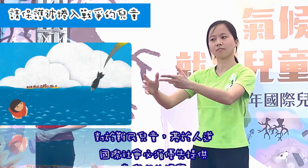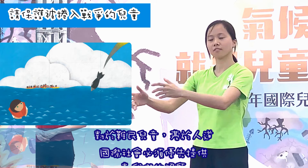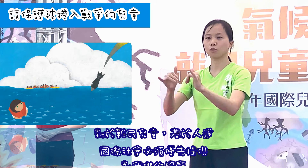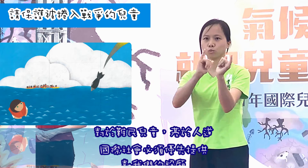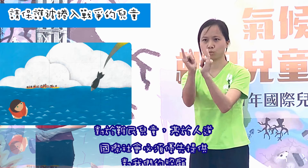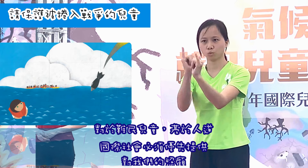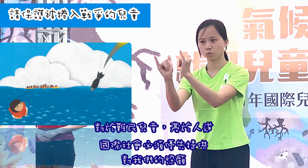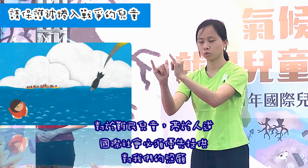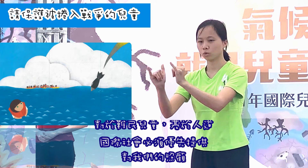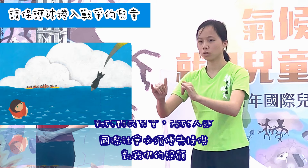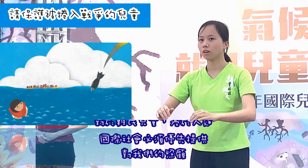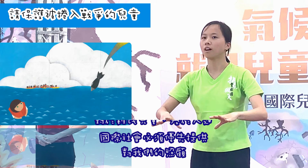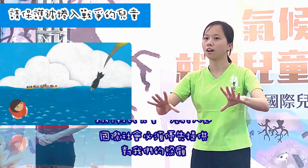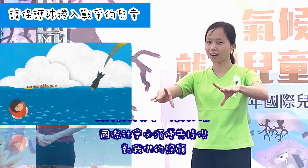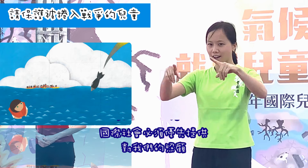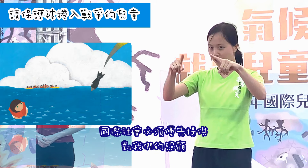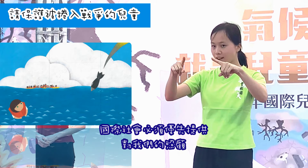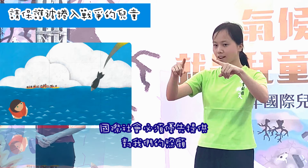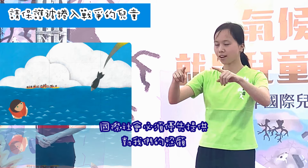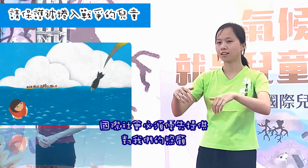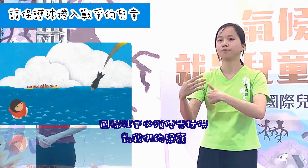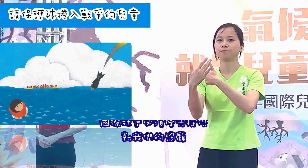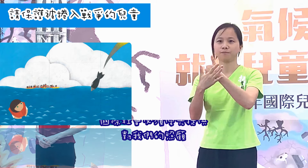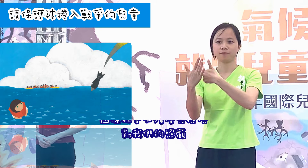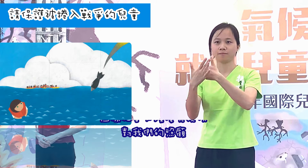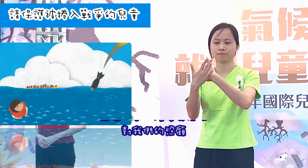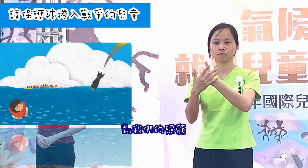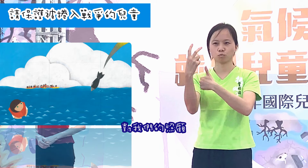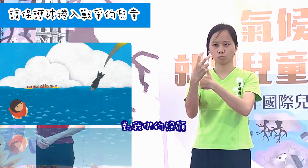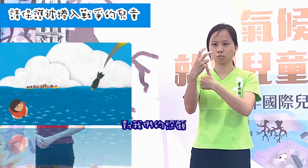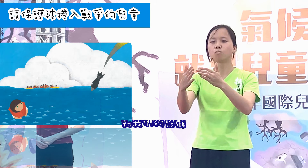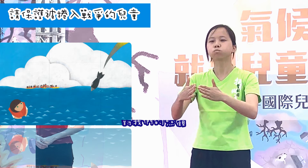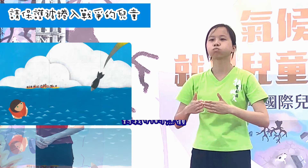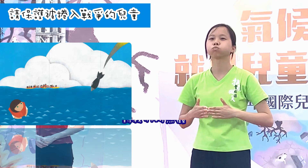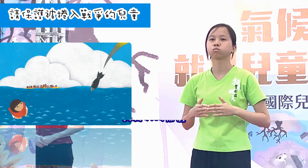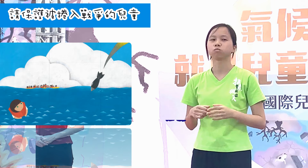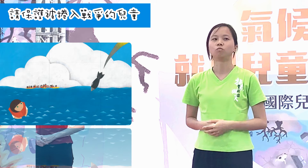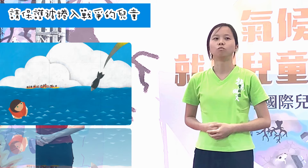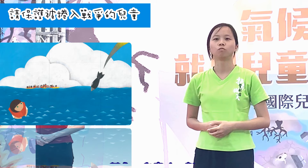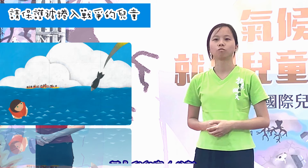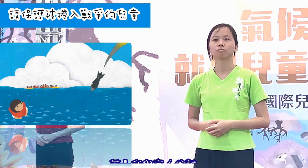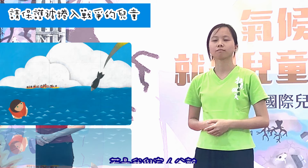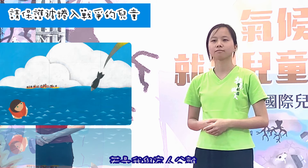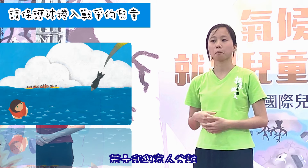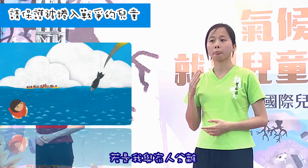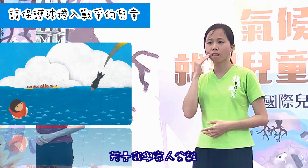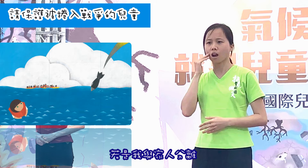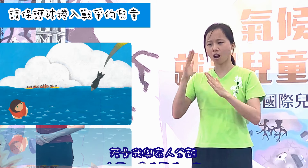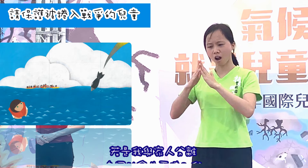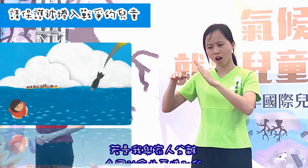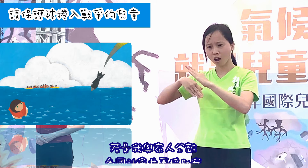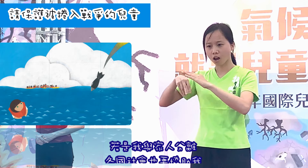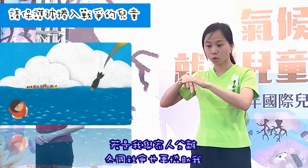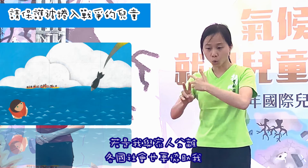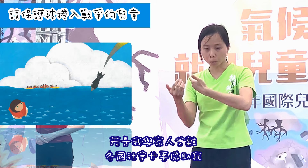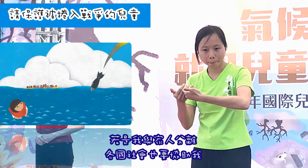道，国际社会必须优先提供对我们的照顾。若是与家人分离，各